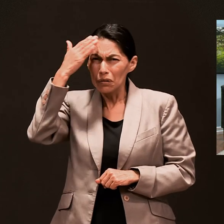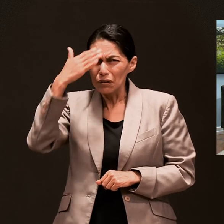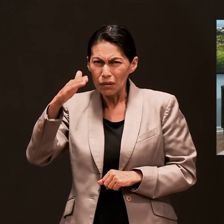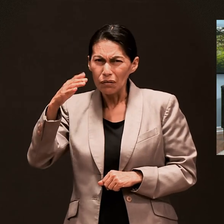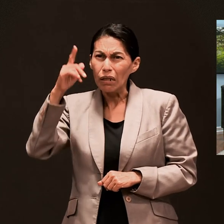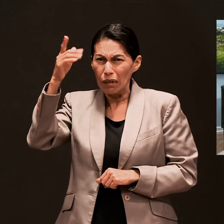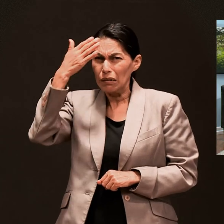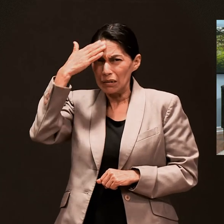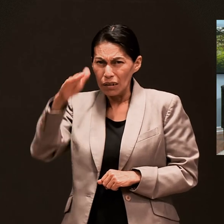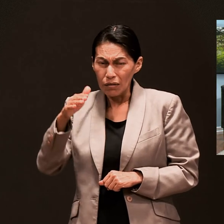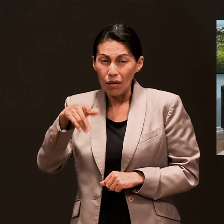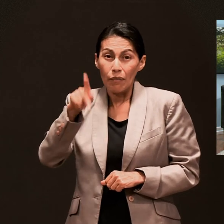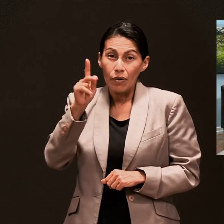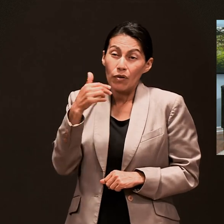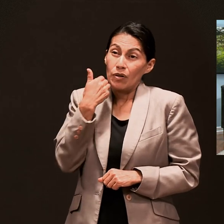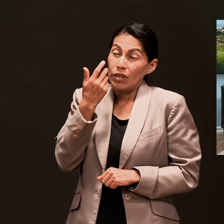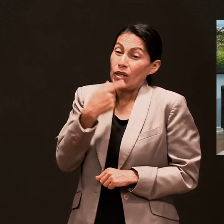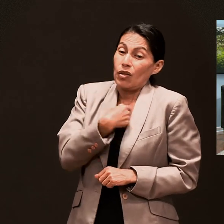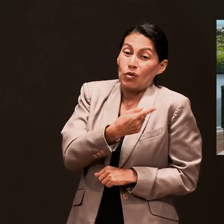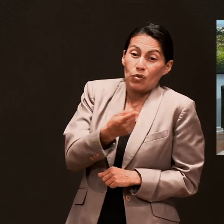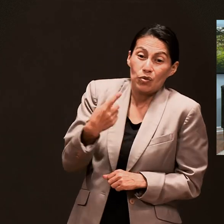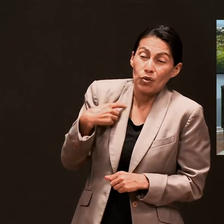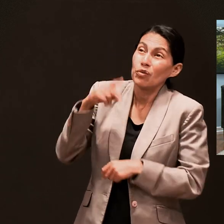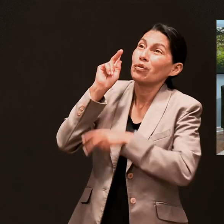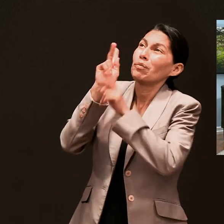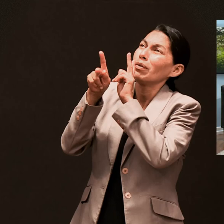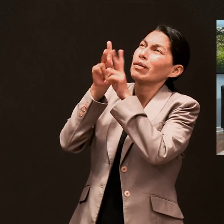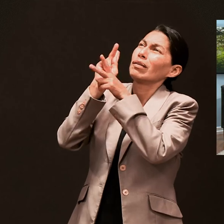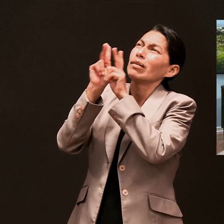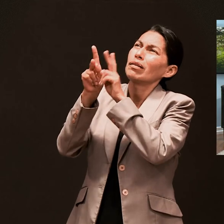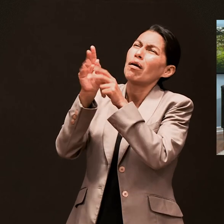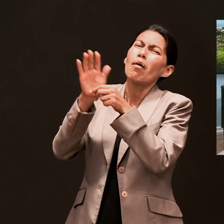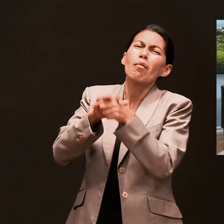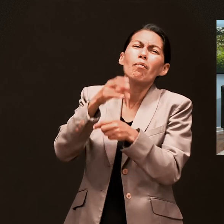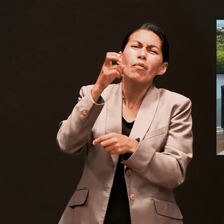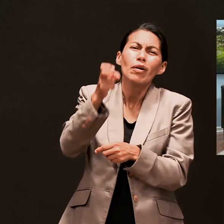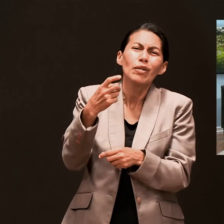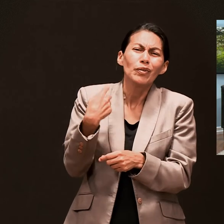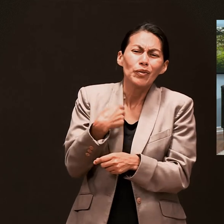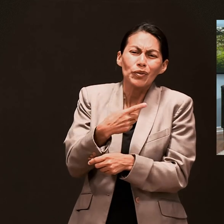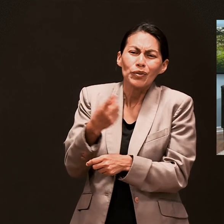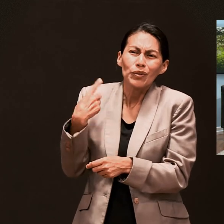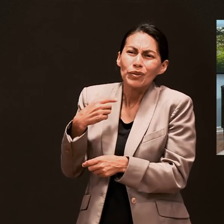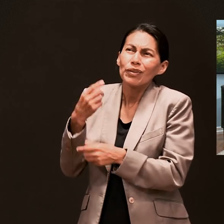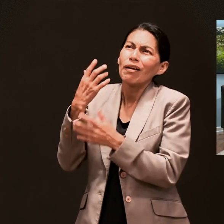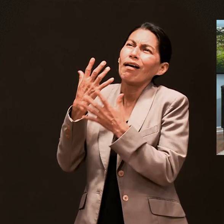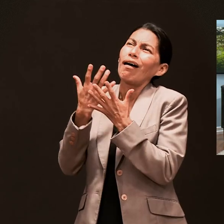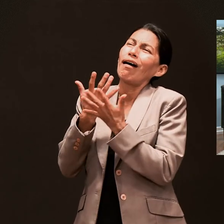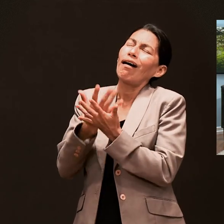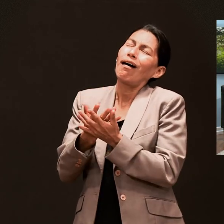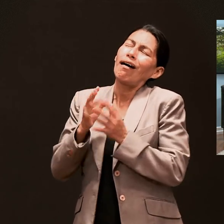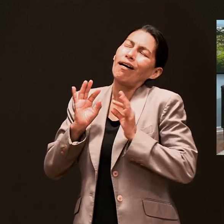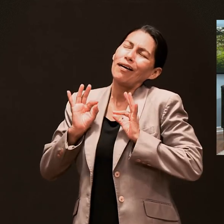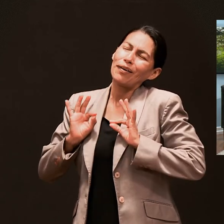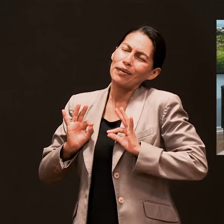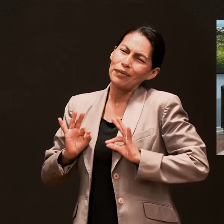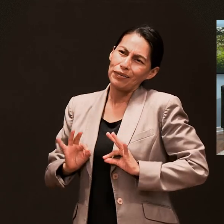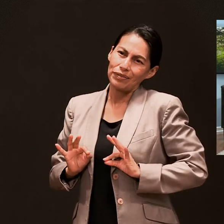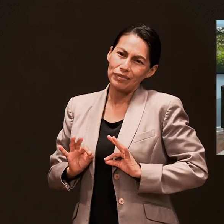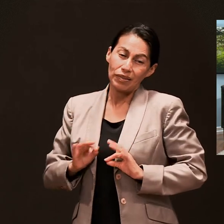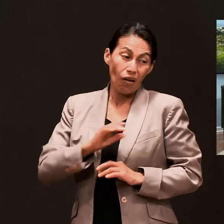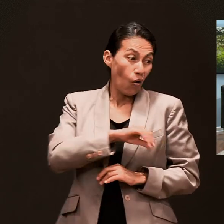Él ya sabe lo que nos pasa pero quieres que nosotros se lo contemos y por eso nosotros vamos a descansar en lugar de